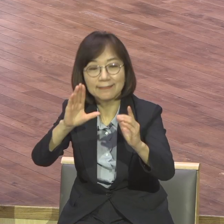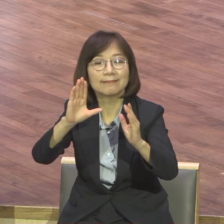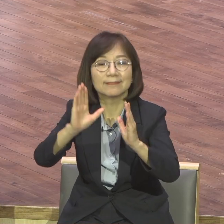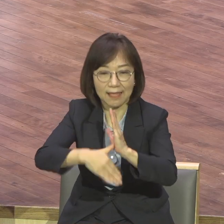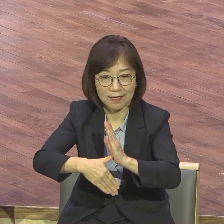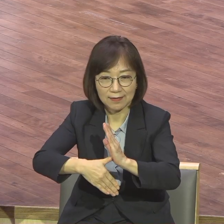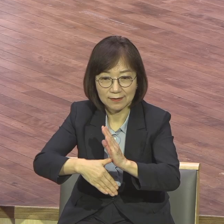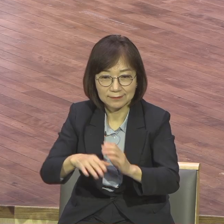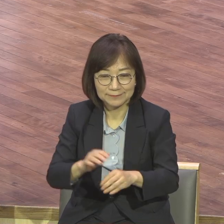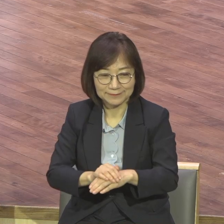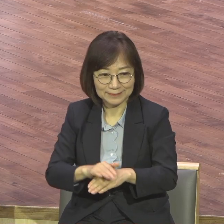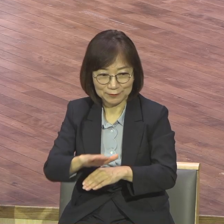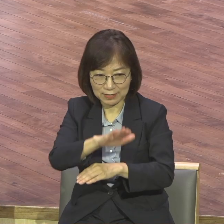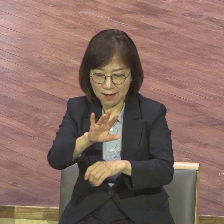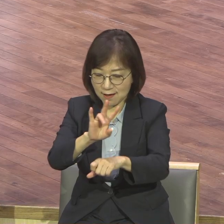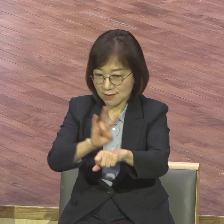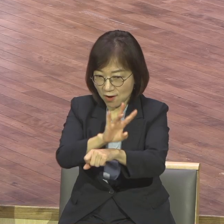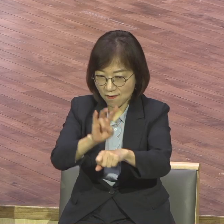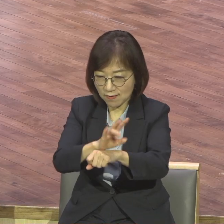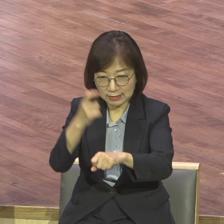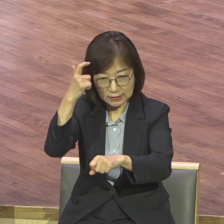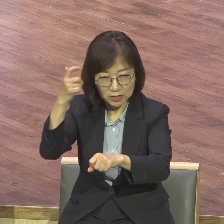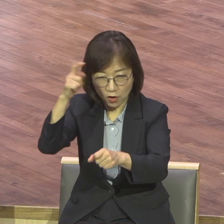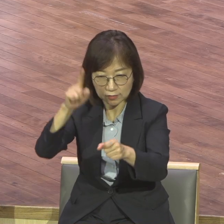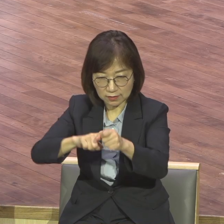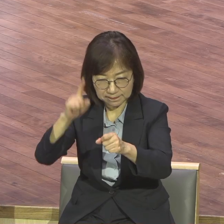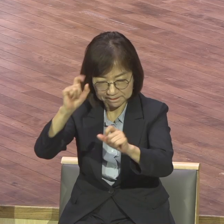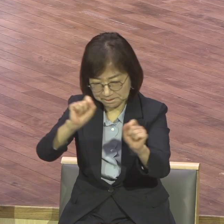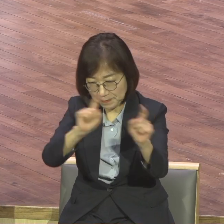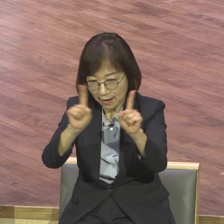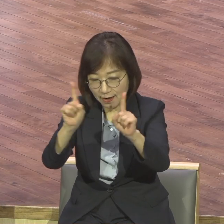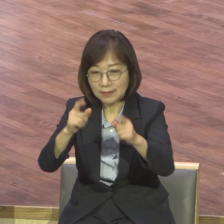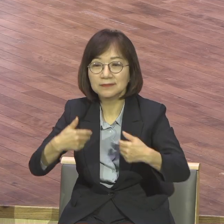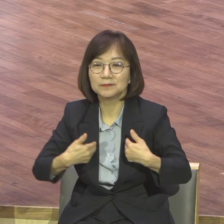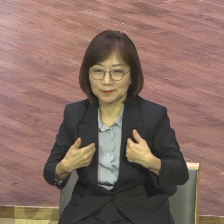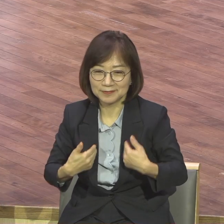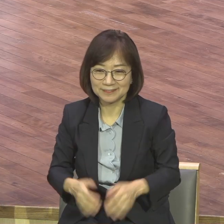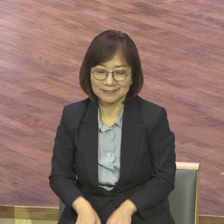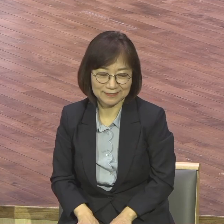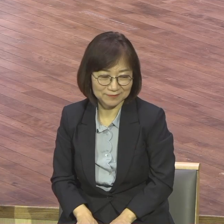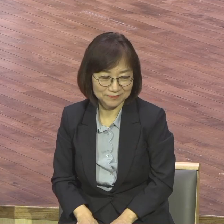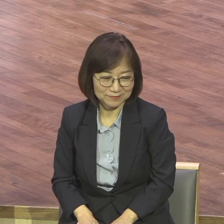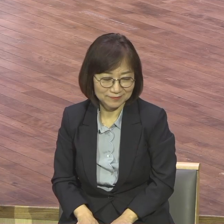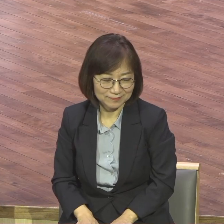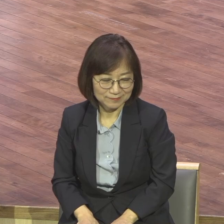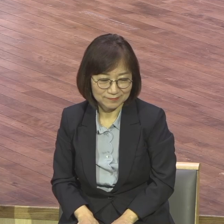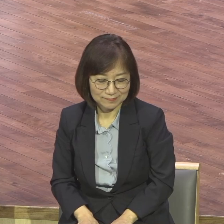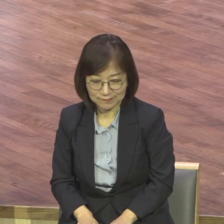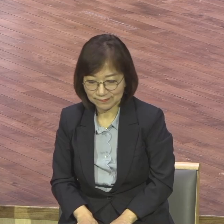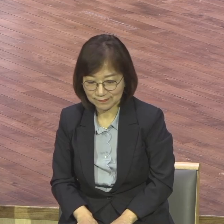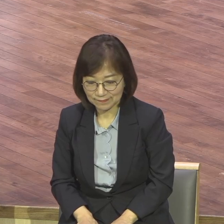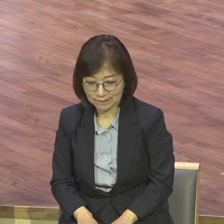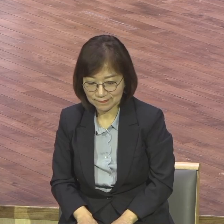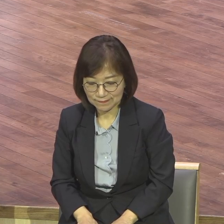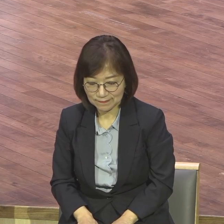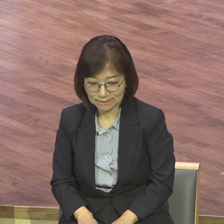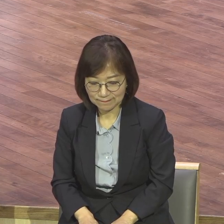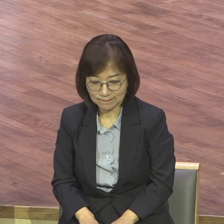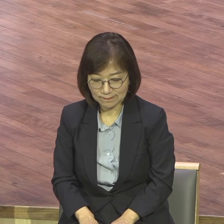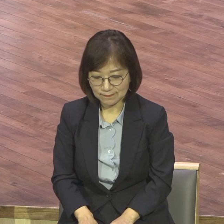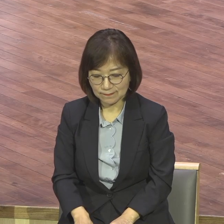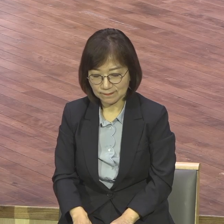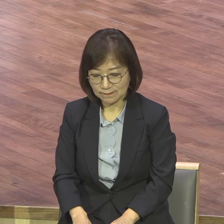영적으로 24시가 되어져야, 영적으로 24시 깨어있어야, 24시가 되어야 될 시간표가 왔다. 그렇게 될